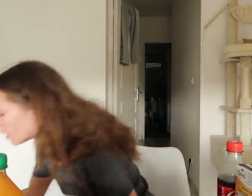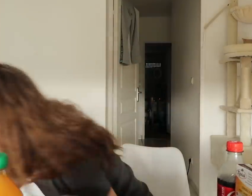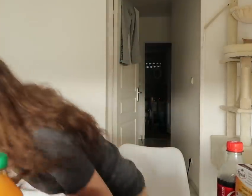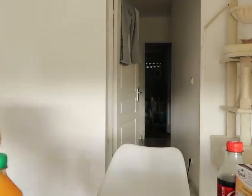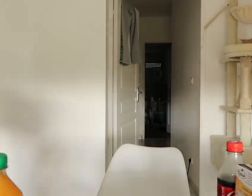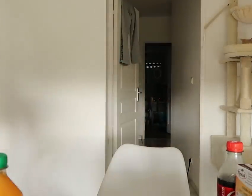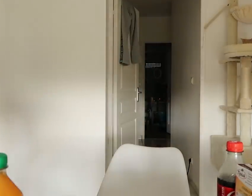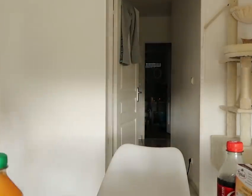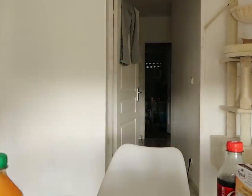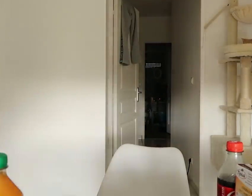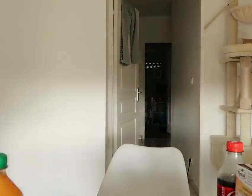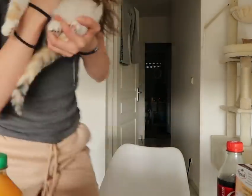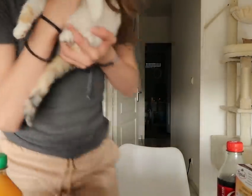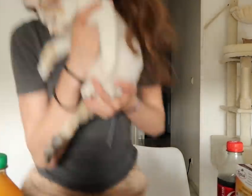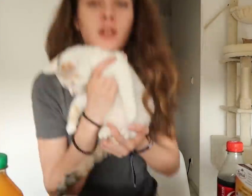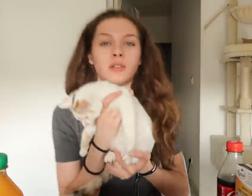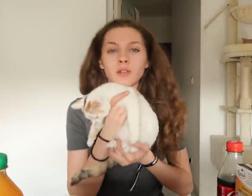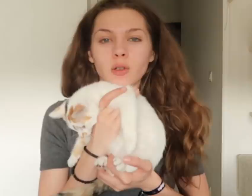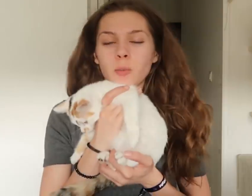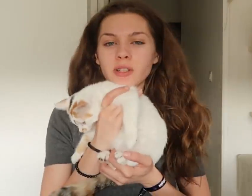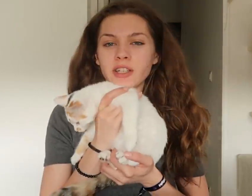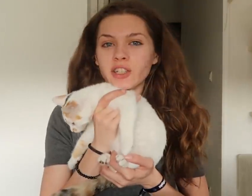ma belle. Non, mais viens dire bonjour. Le petit chat.